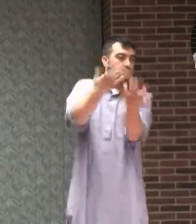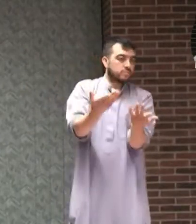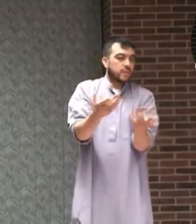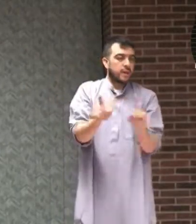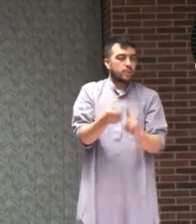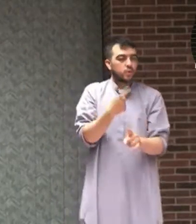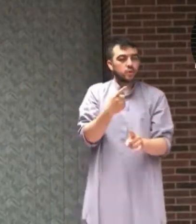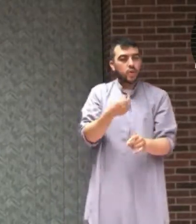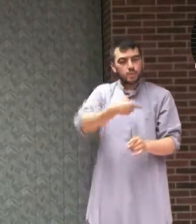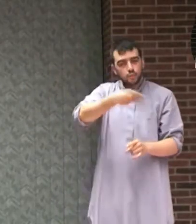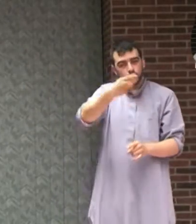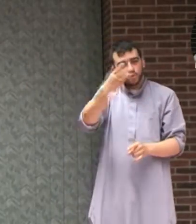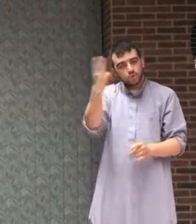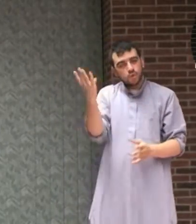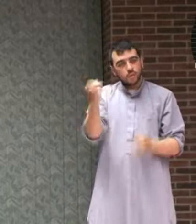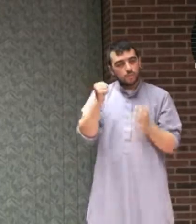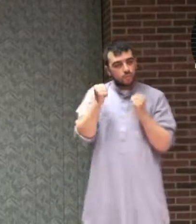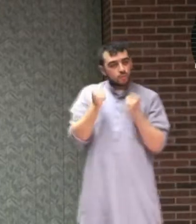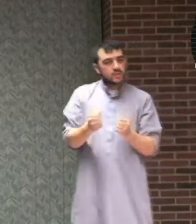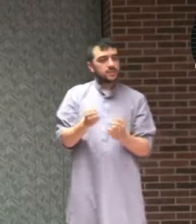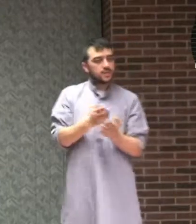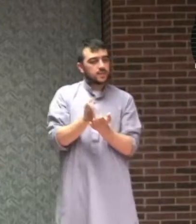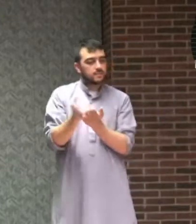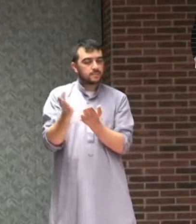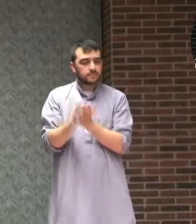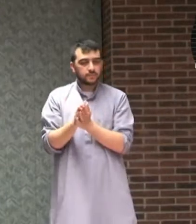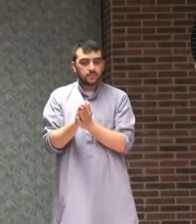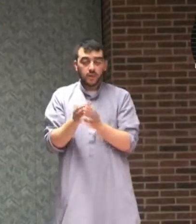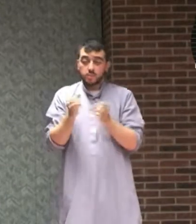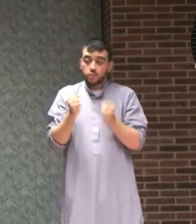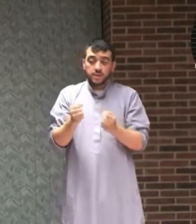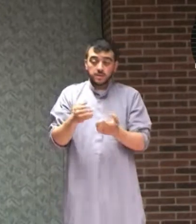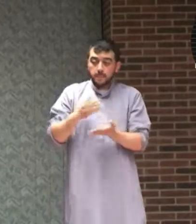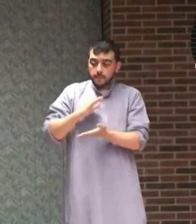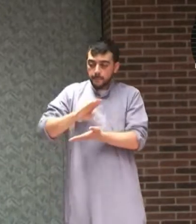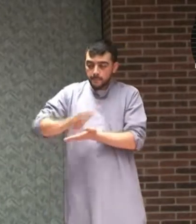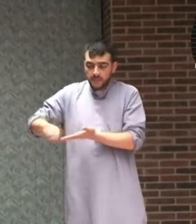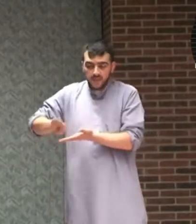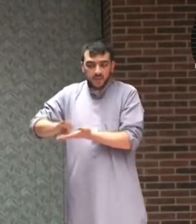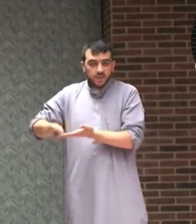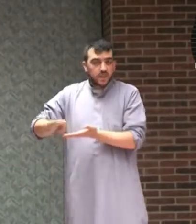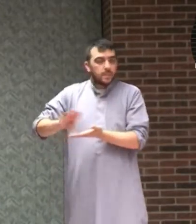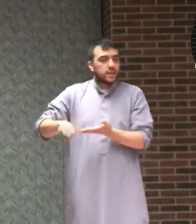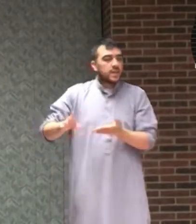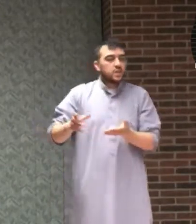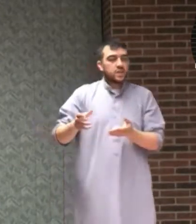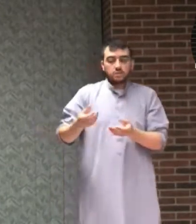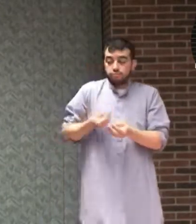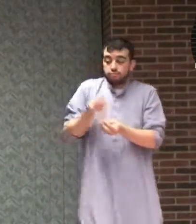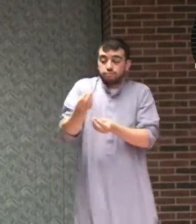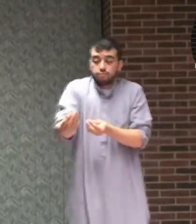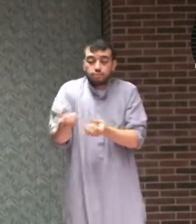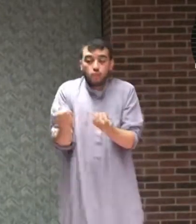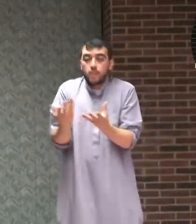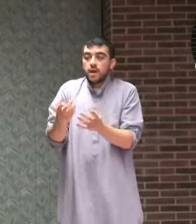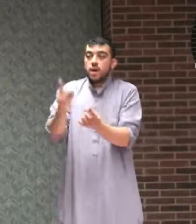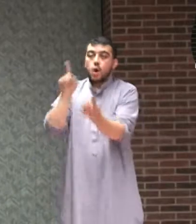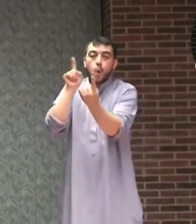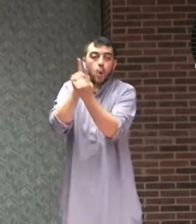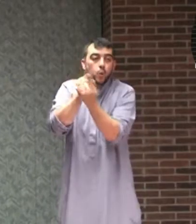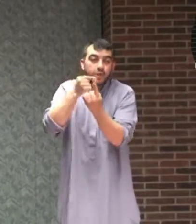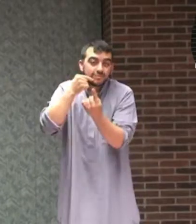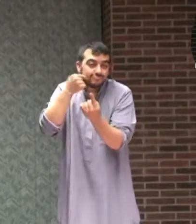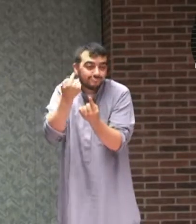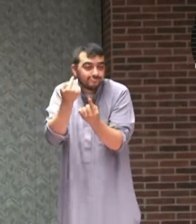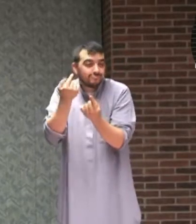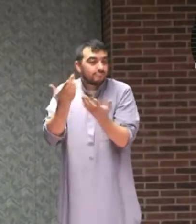de rencontrer des gens et de partager avec eux. Que ce soit partager quelque chose de matériel ou que ce soit partager quelque chose d'autre que matériel.